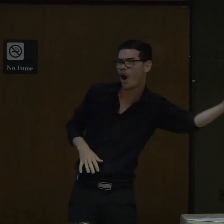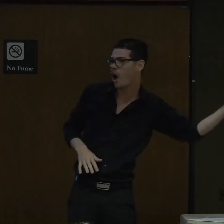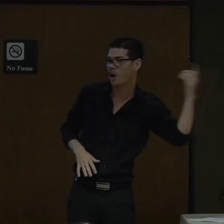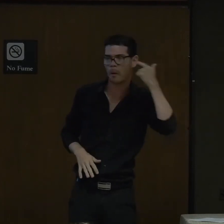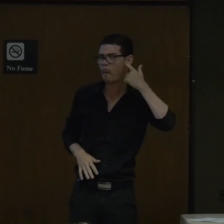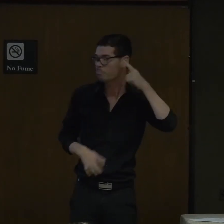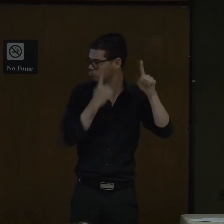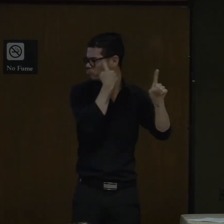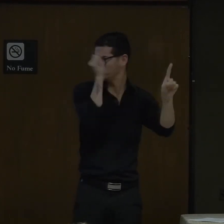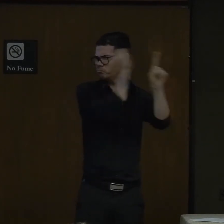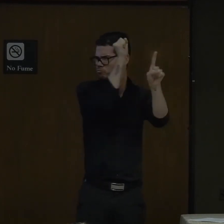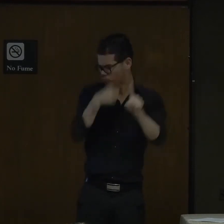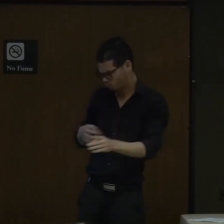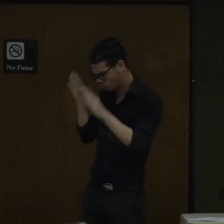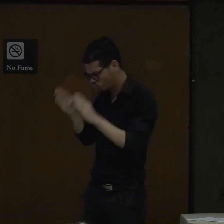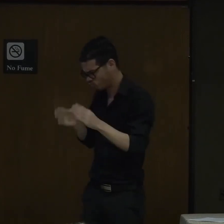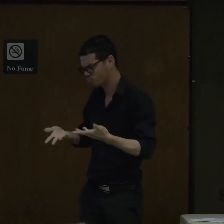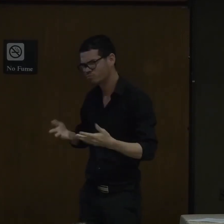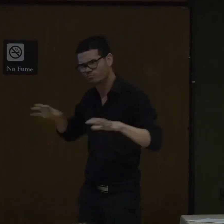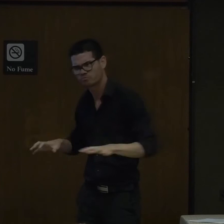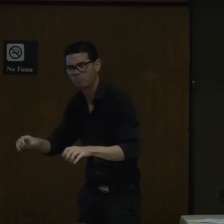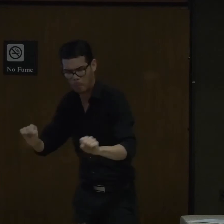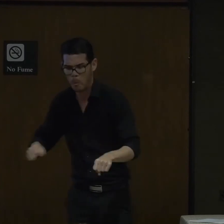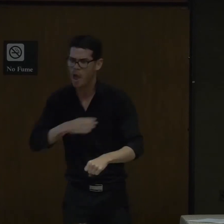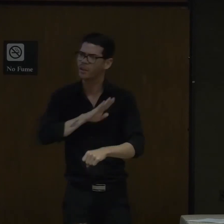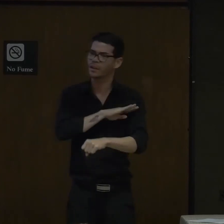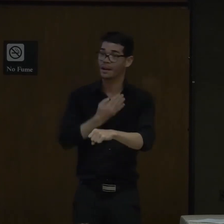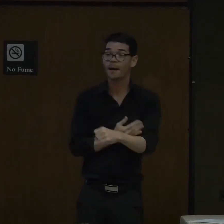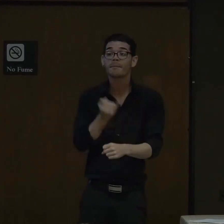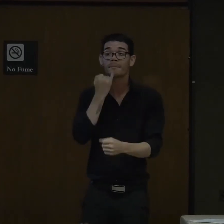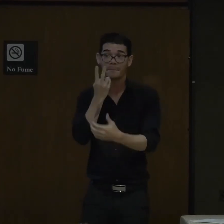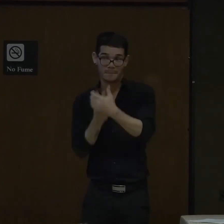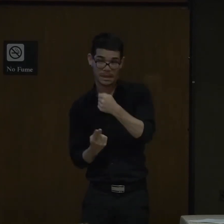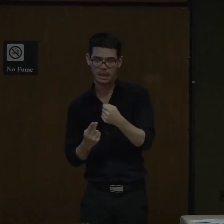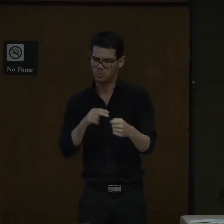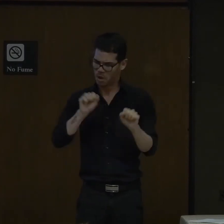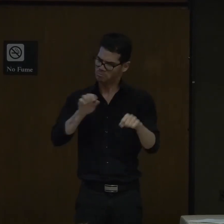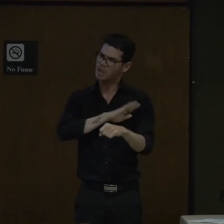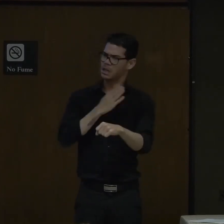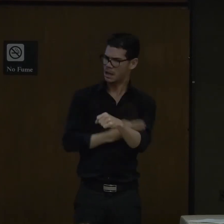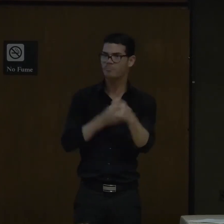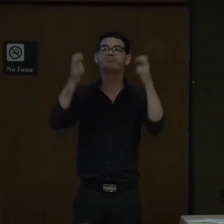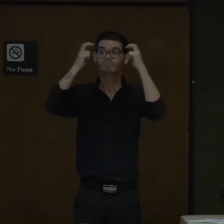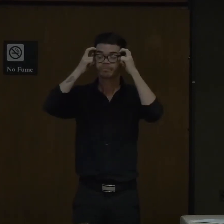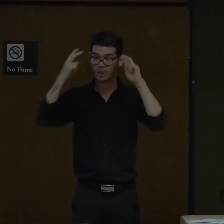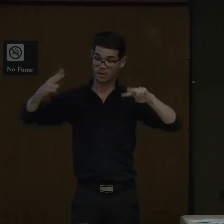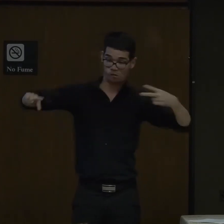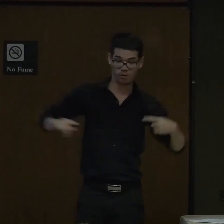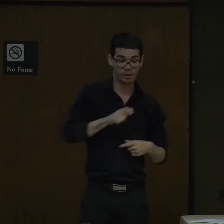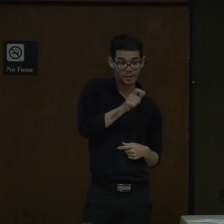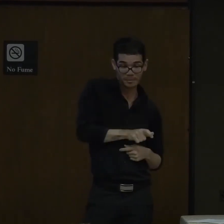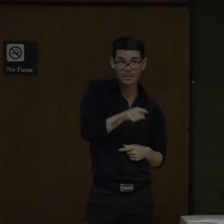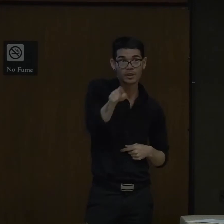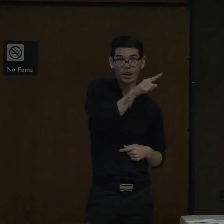momento. Tienen esa capacidad cognitiva realzada en comparación